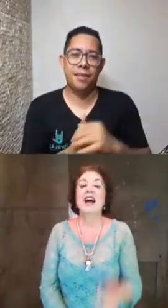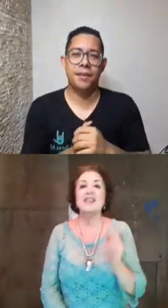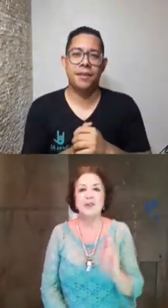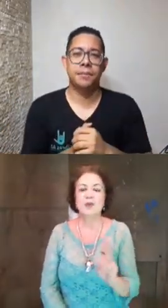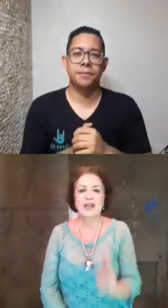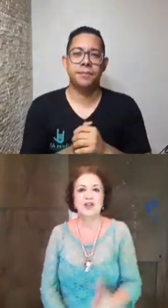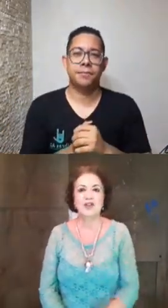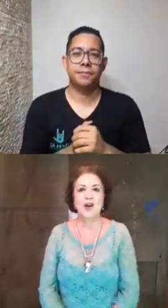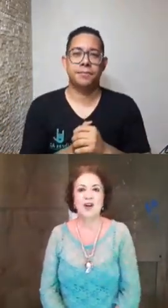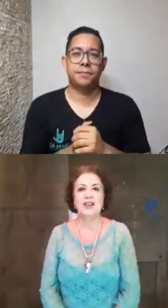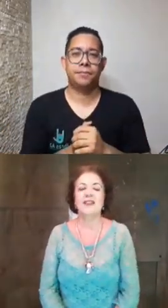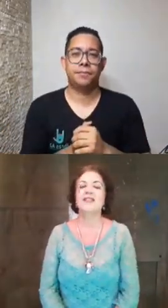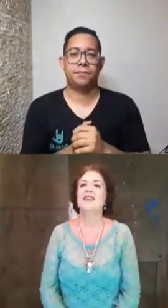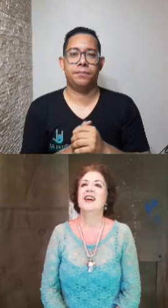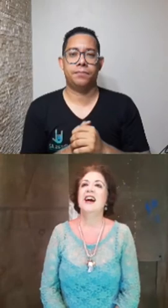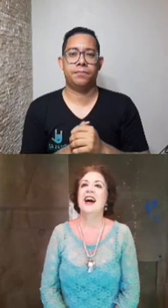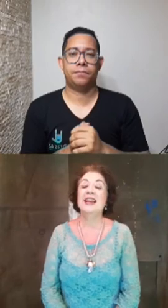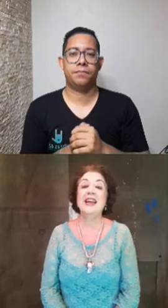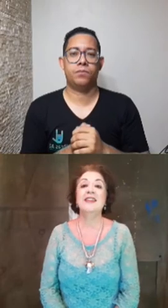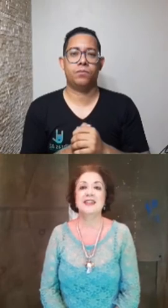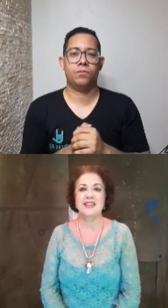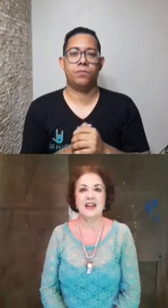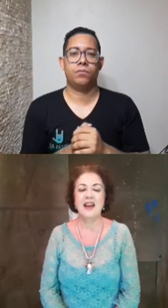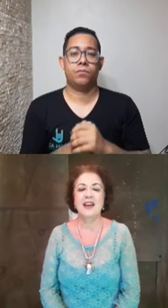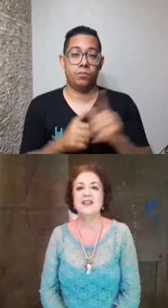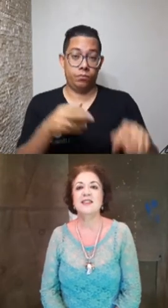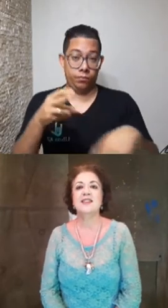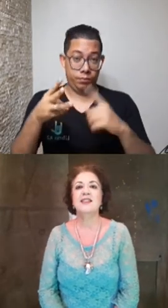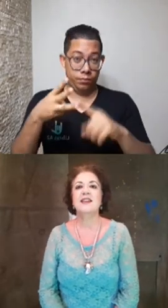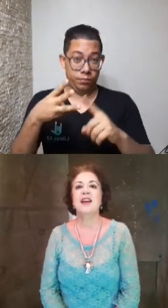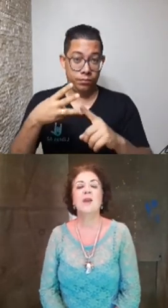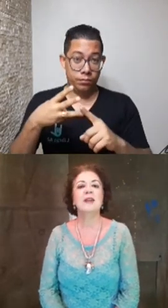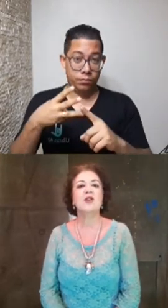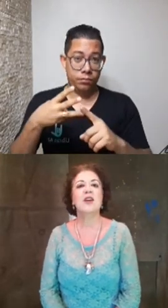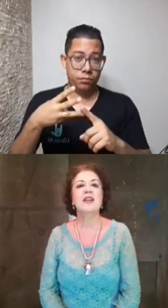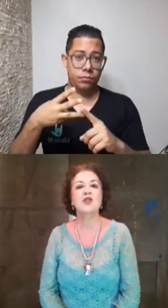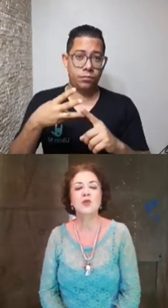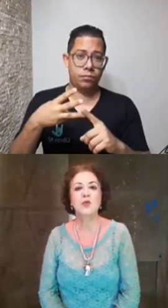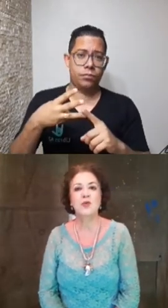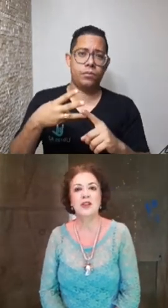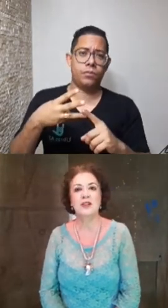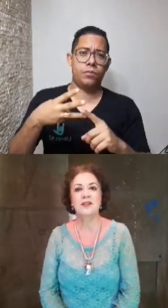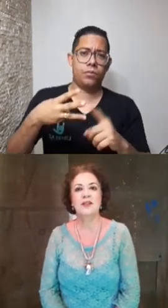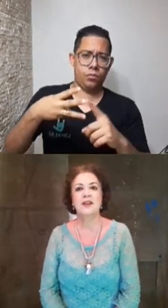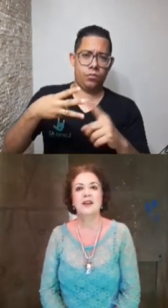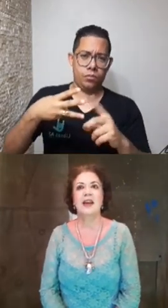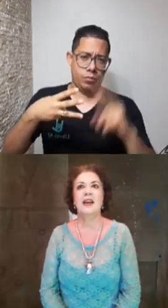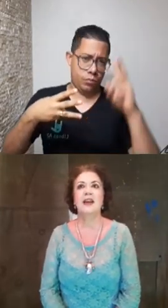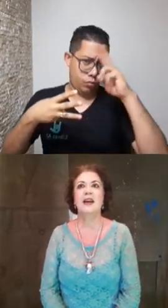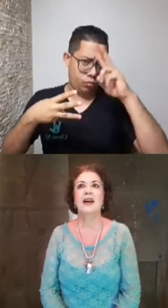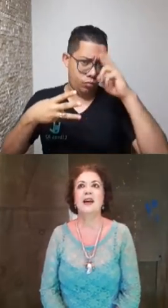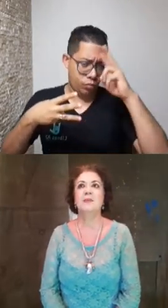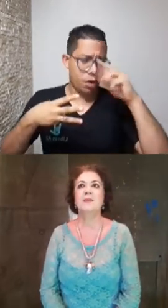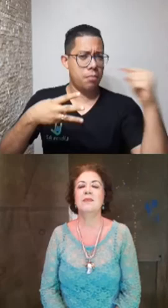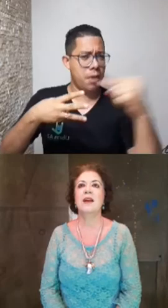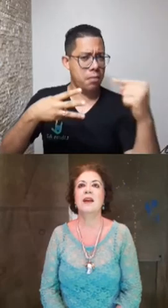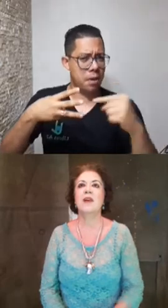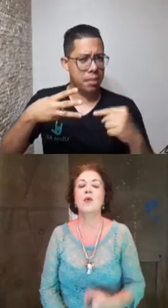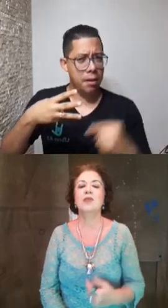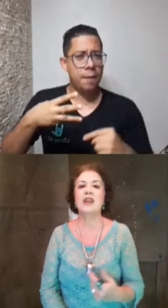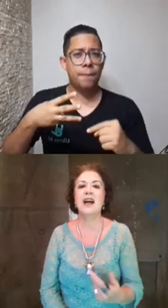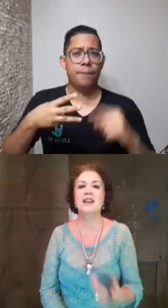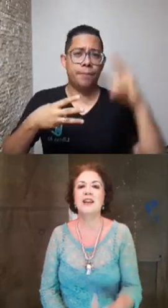A segunda história, A Lenda das Areias, é uma história sufi. Ela